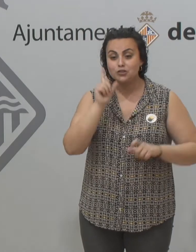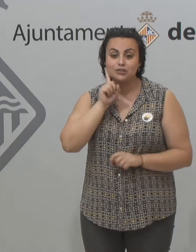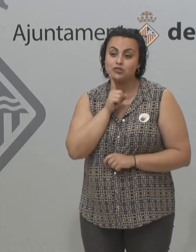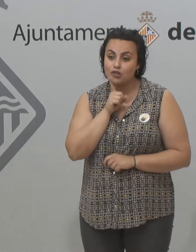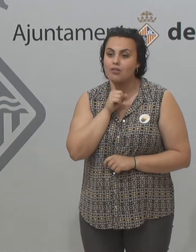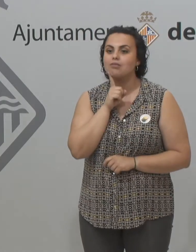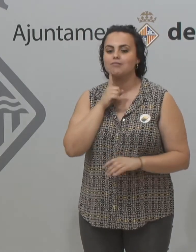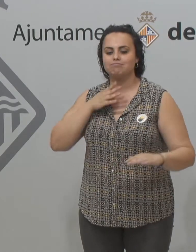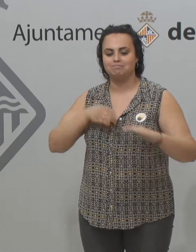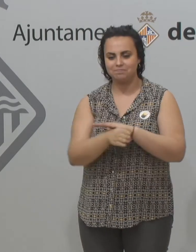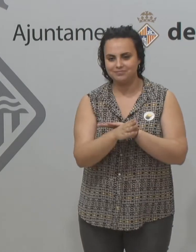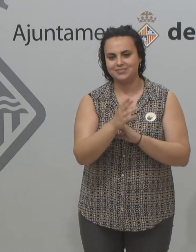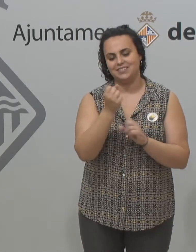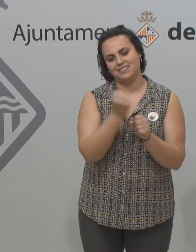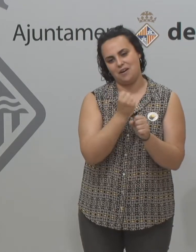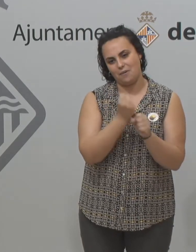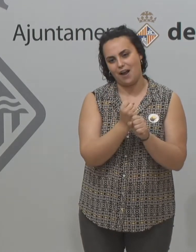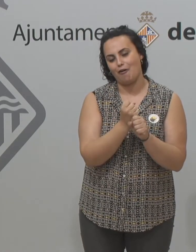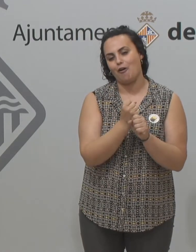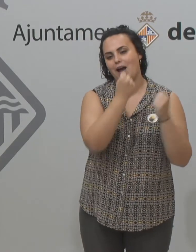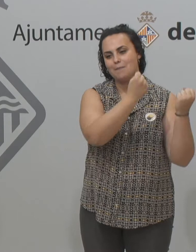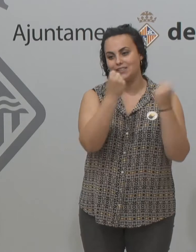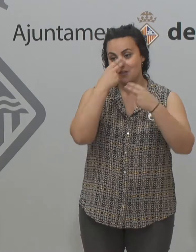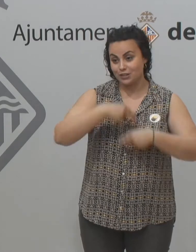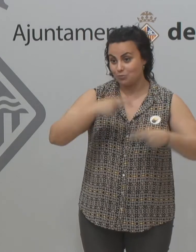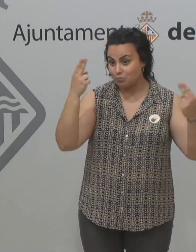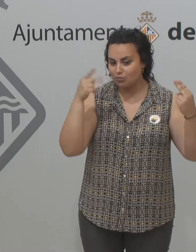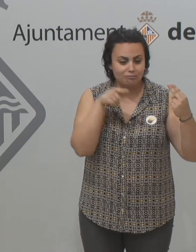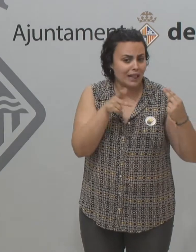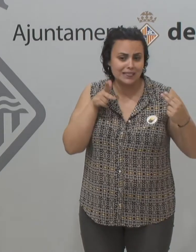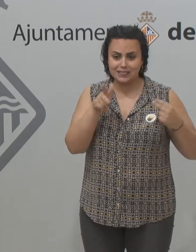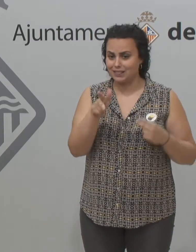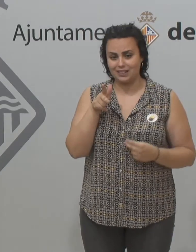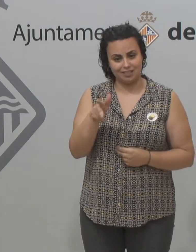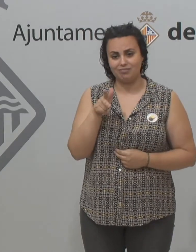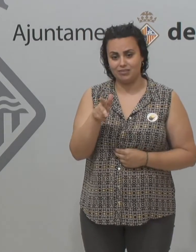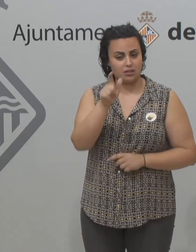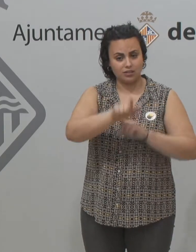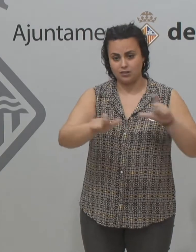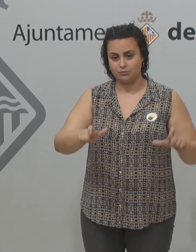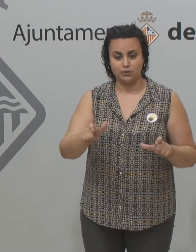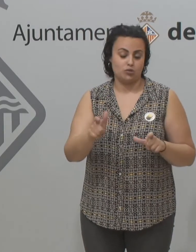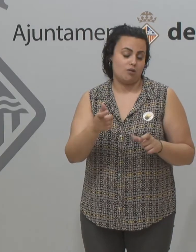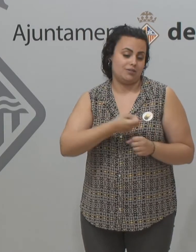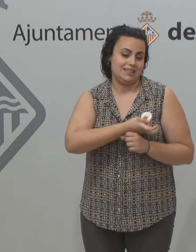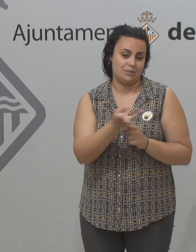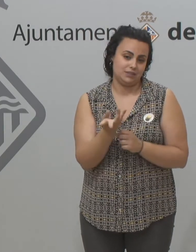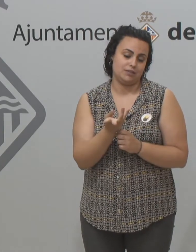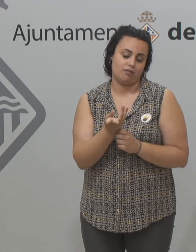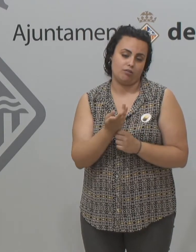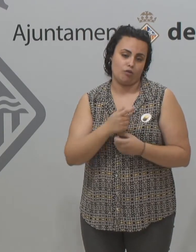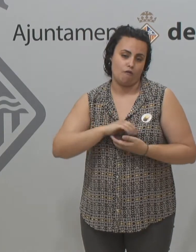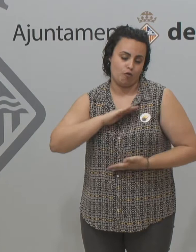lloc, entrar a fer feina a les administracions públiques, que no és més que un dret que tenen les persones amb diversitat